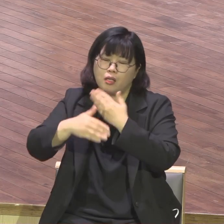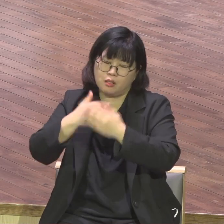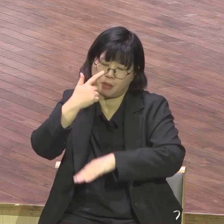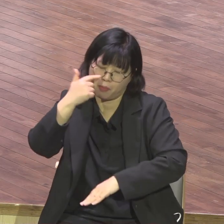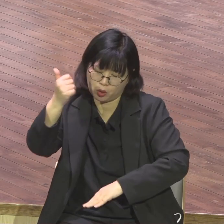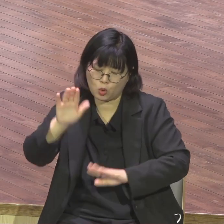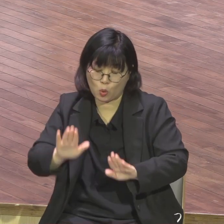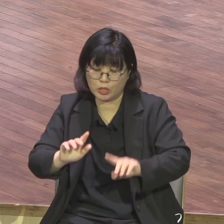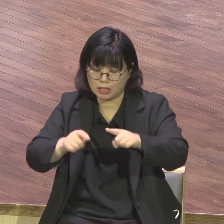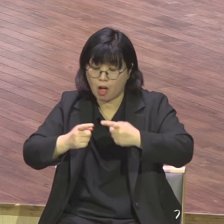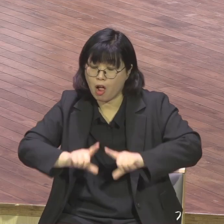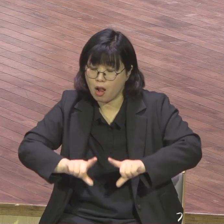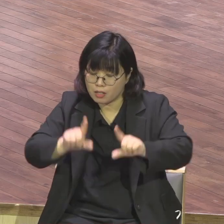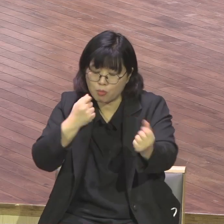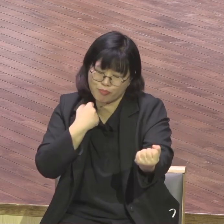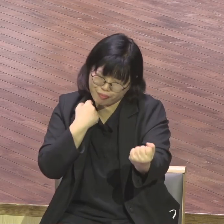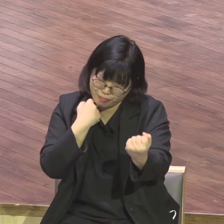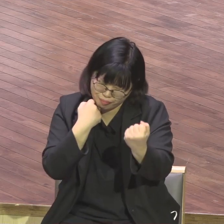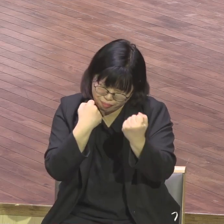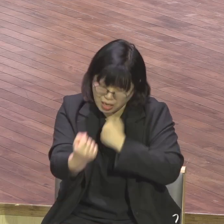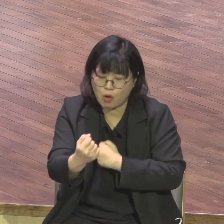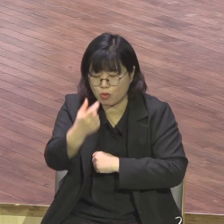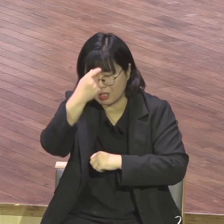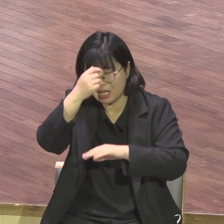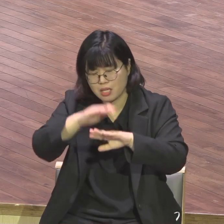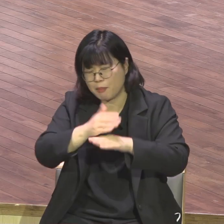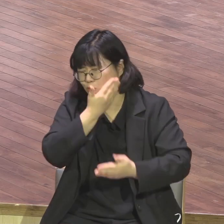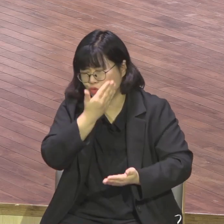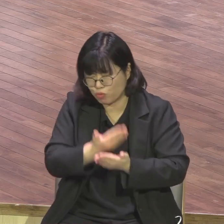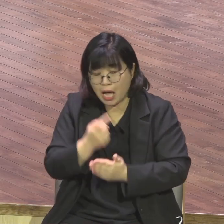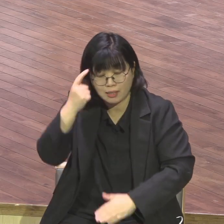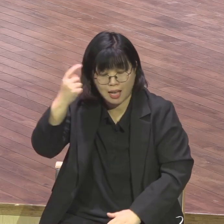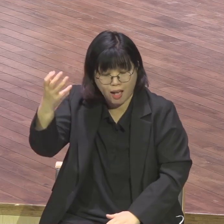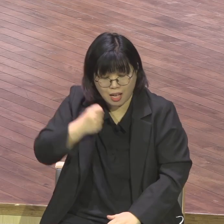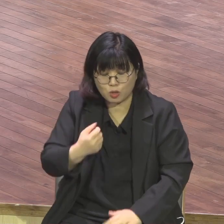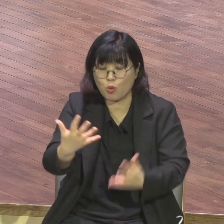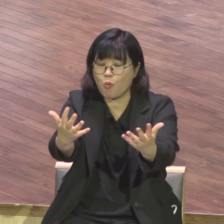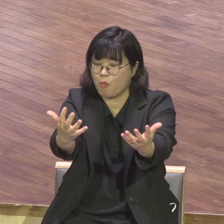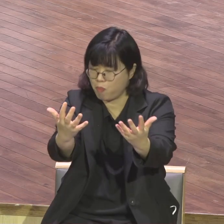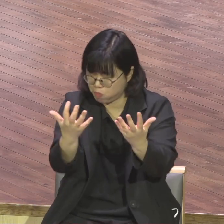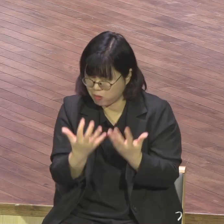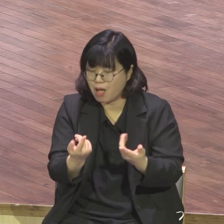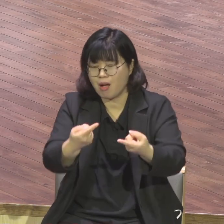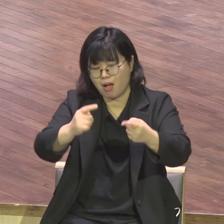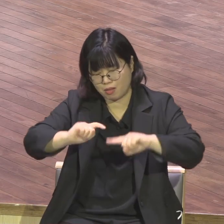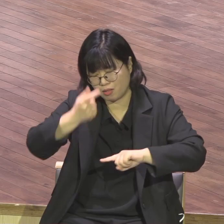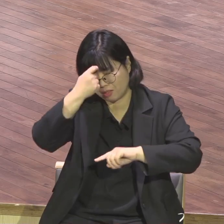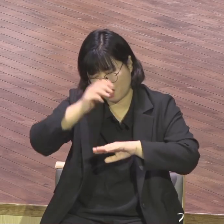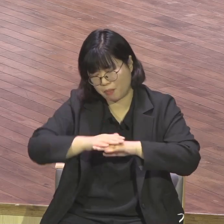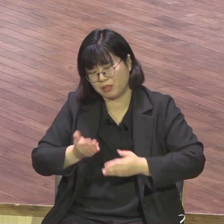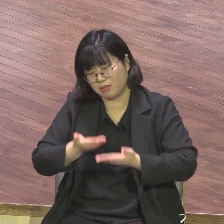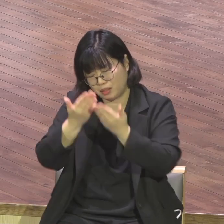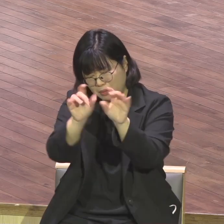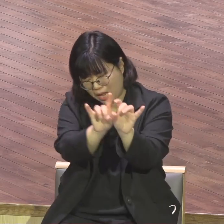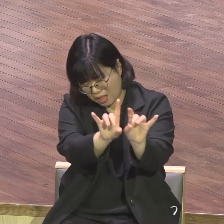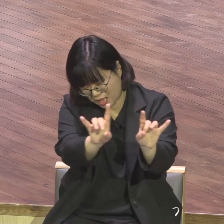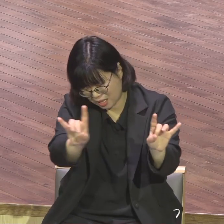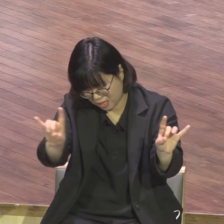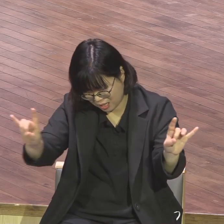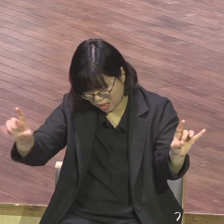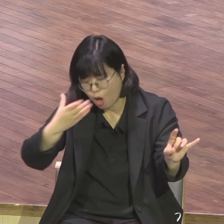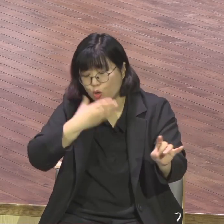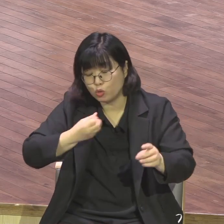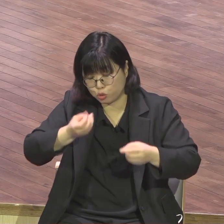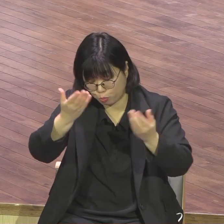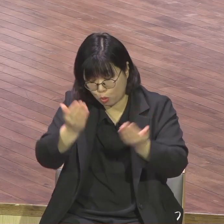명절이지만은 하나님께 나와 예배하는 것이 가장 중요해서 우선적으로 나와서 예배드리는 우리 성도들 한 사람 한 사람 축복하시고